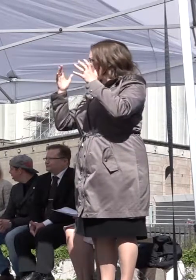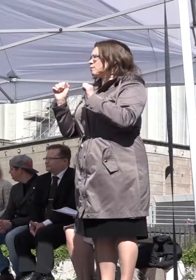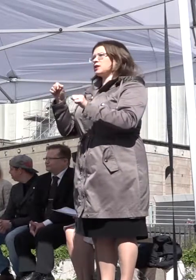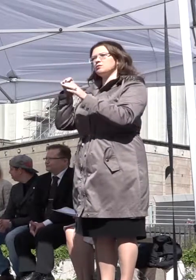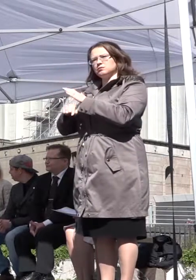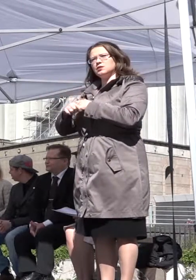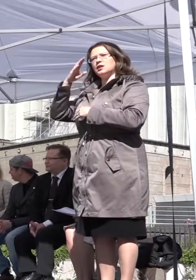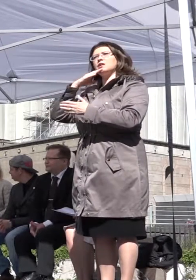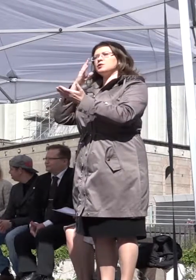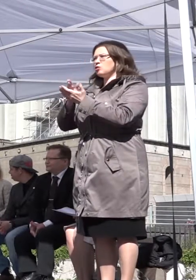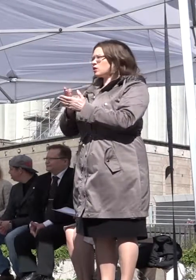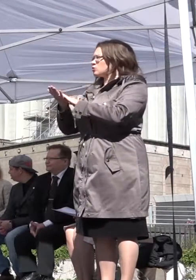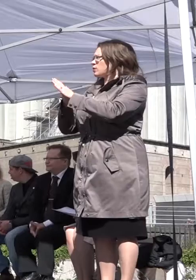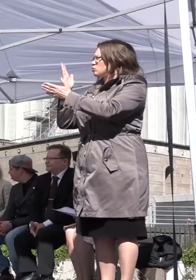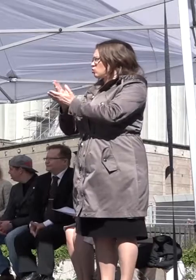perusoikeudet kuuluvat kaikille.